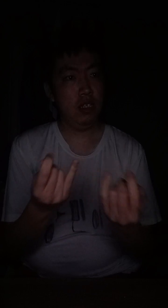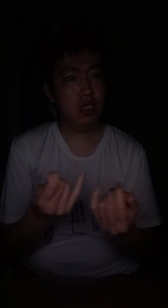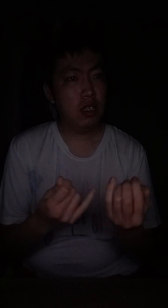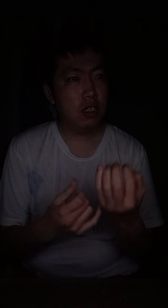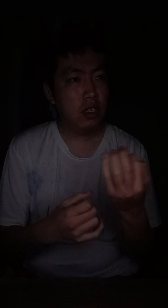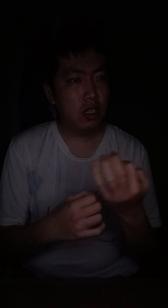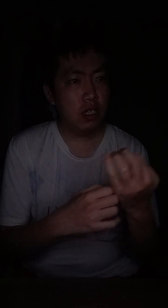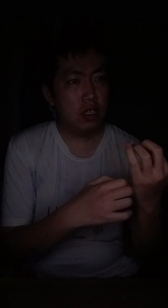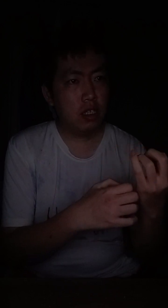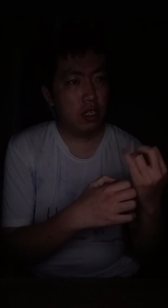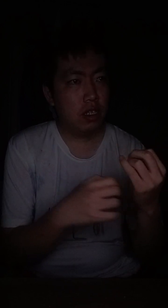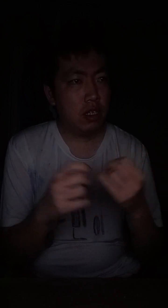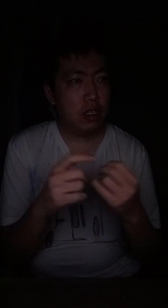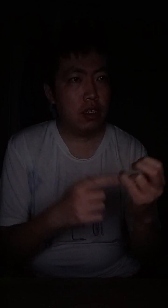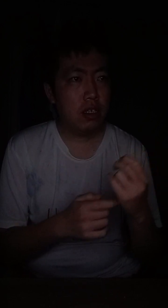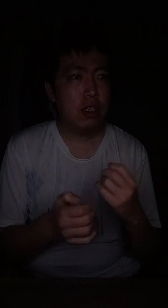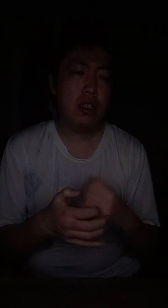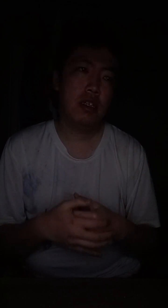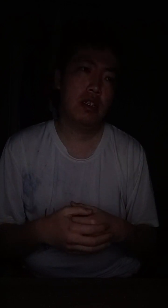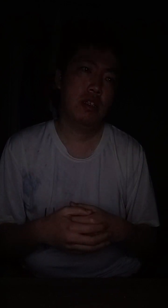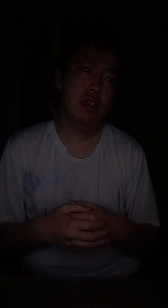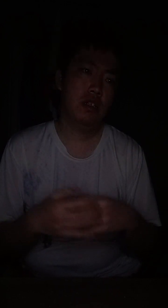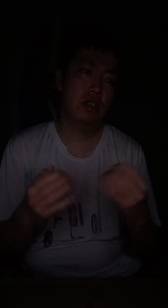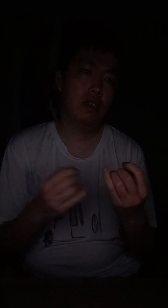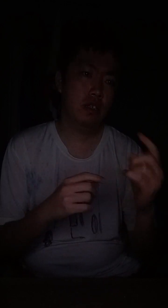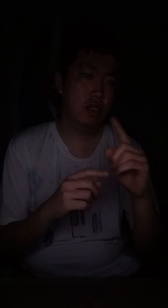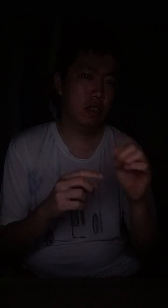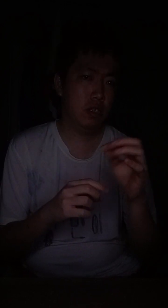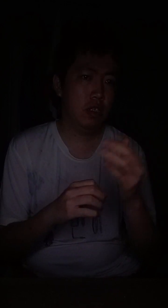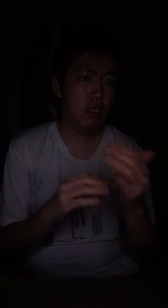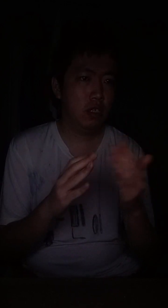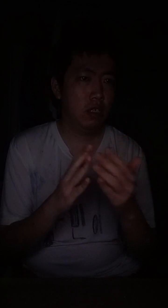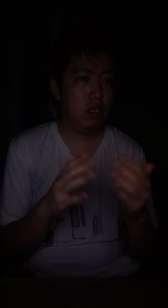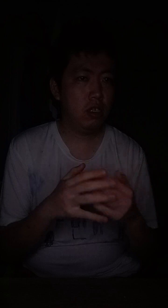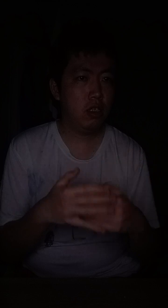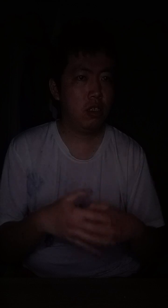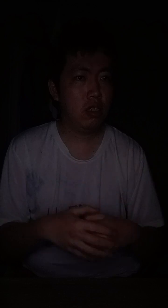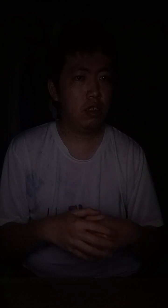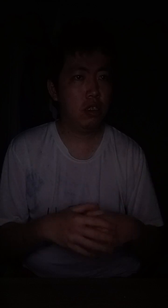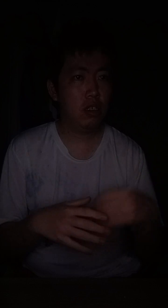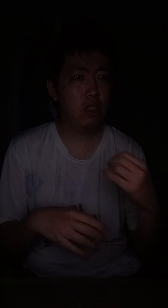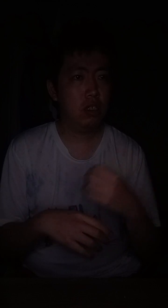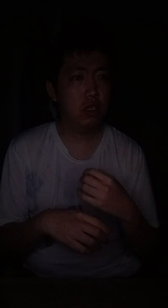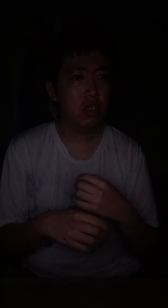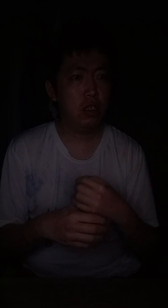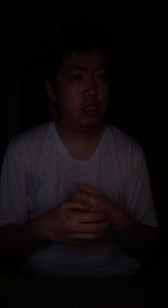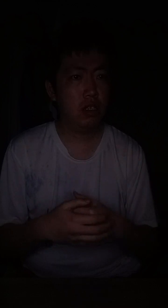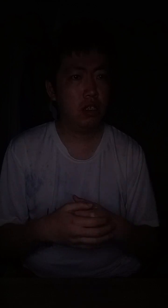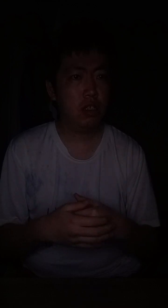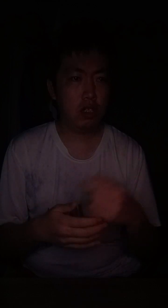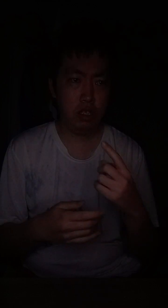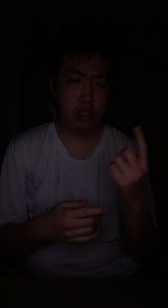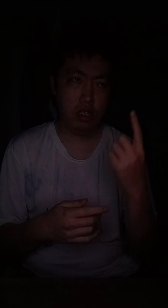신호를 잡는 기기입니다. 안테나 있는 몰래카메라만 탐지 가능한 걸요? 쉽게는 그렇게 생각하시면